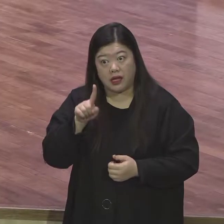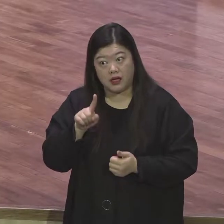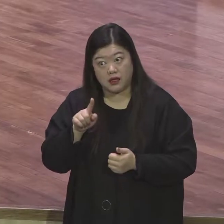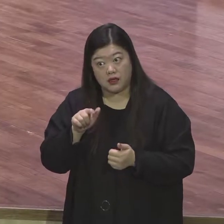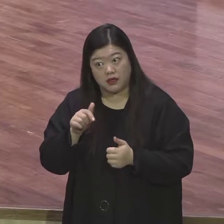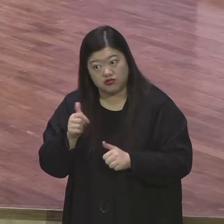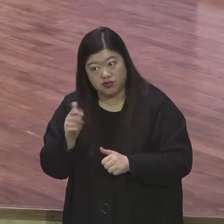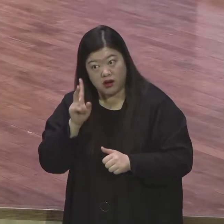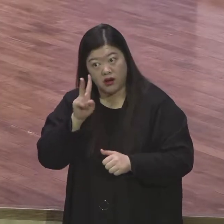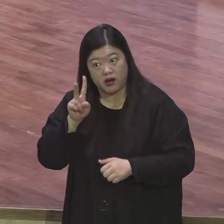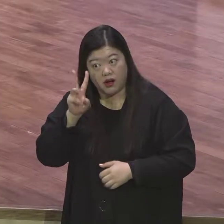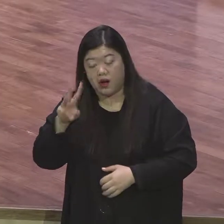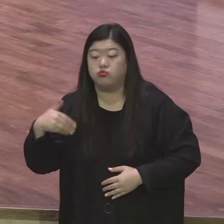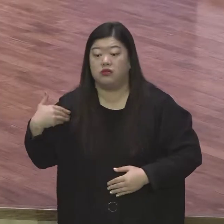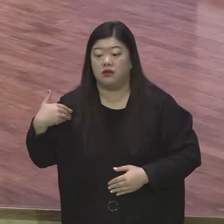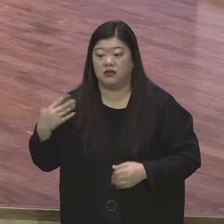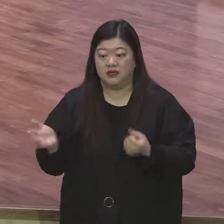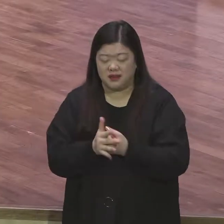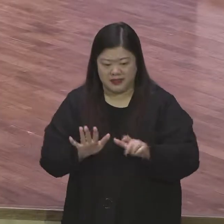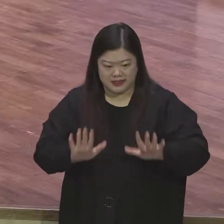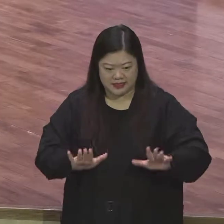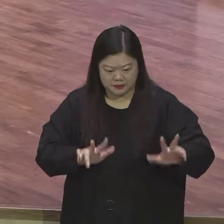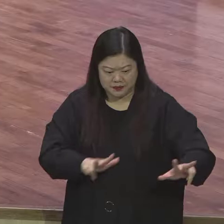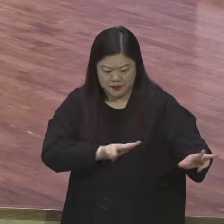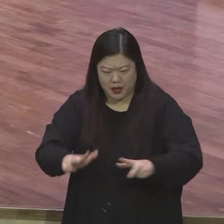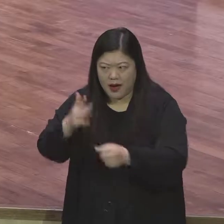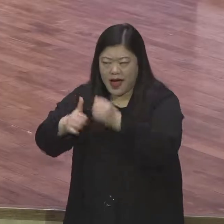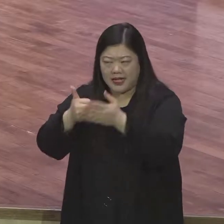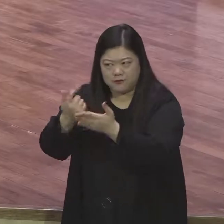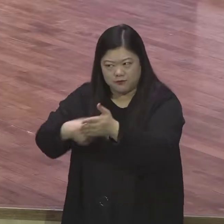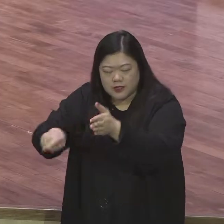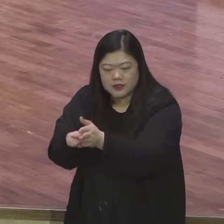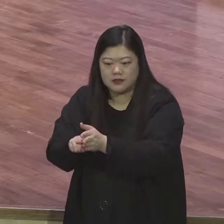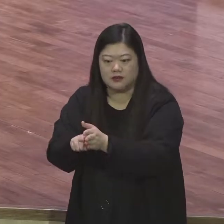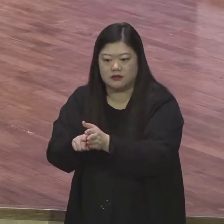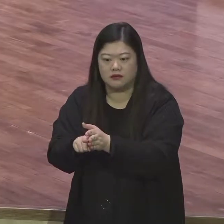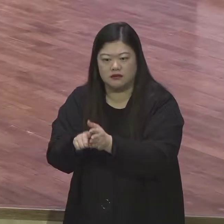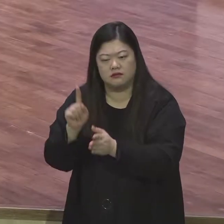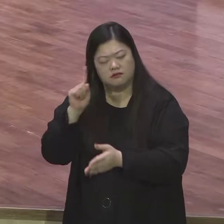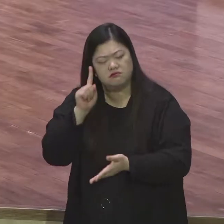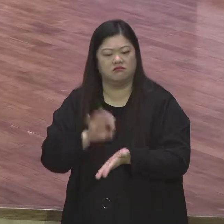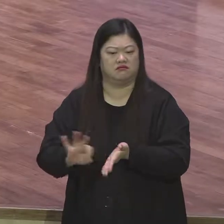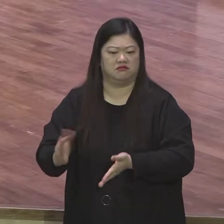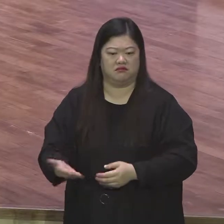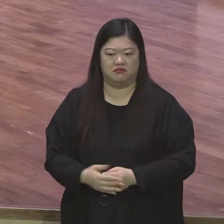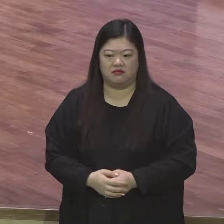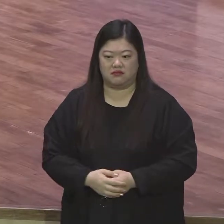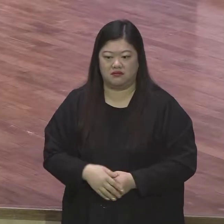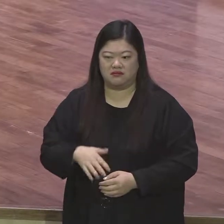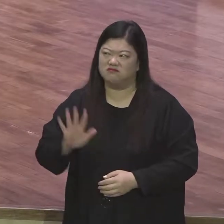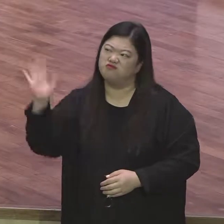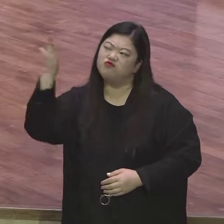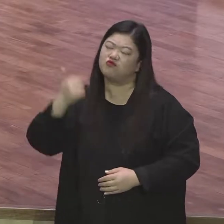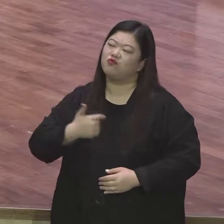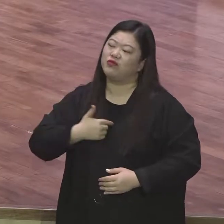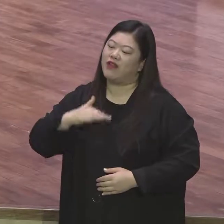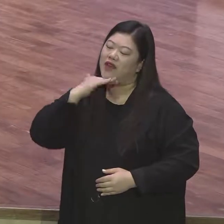이런 사람을 지혜로운 자다 그랬어요. 그래서 여러분들이 천년만년 살 것 같이 살지 말고